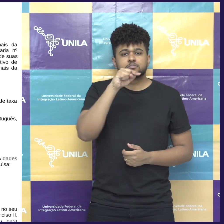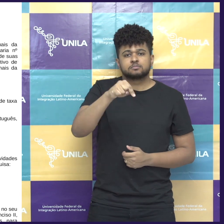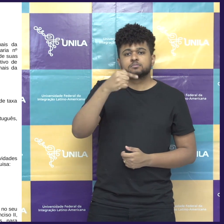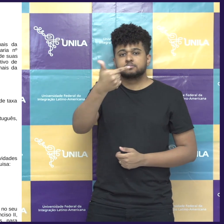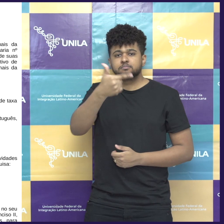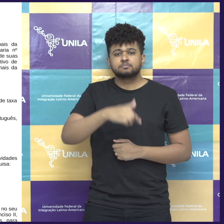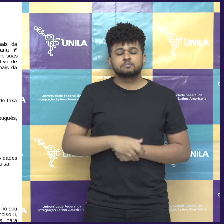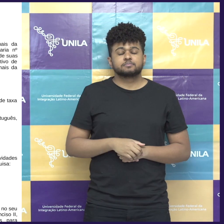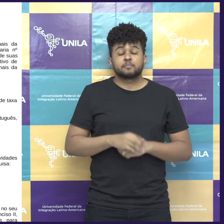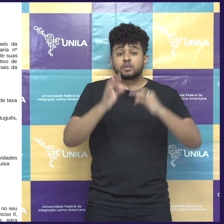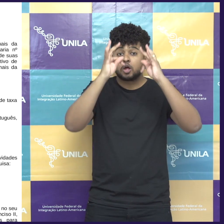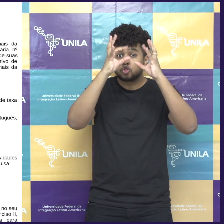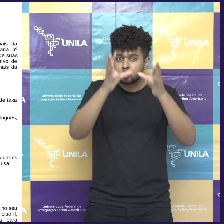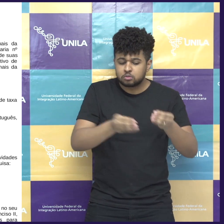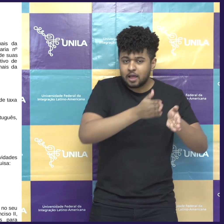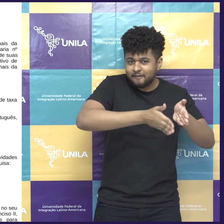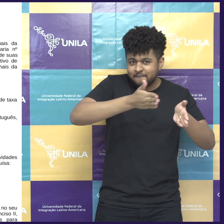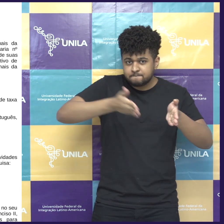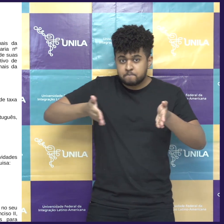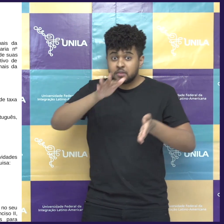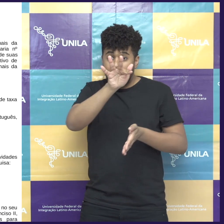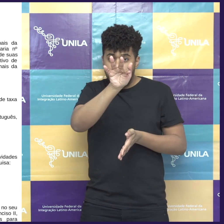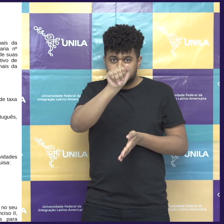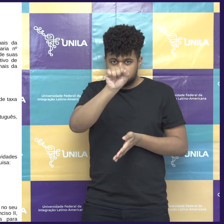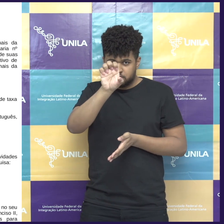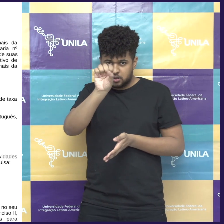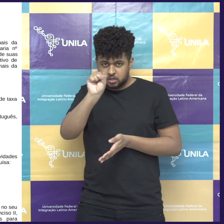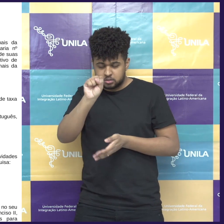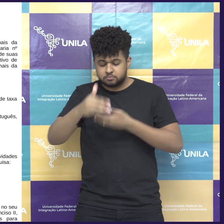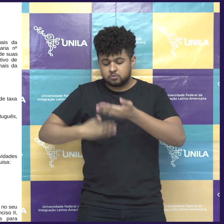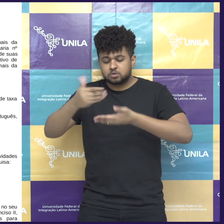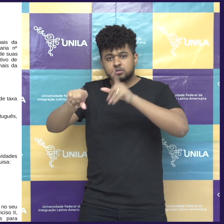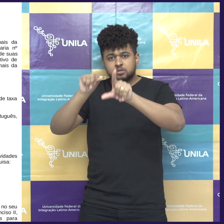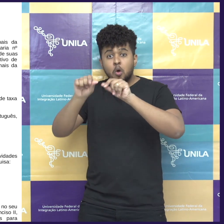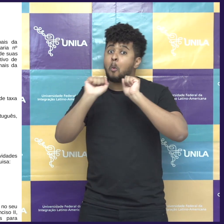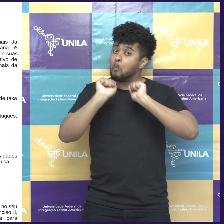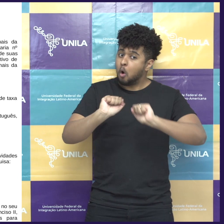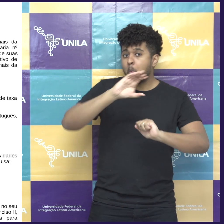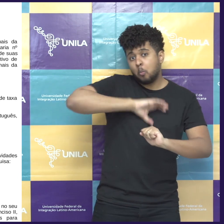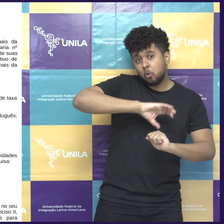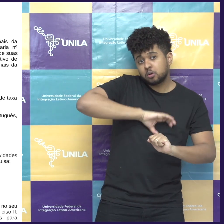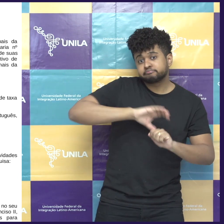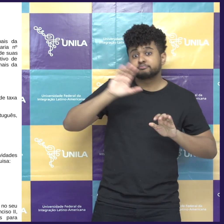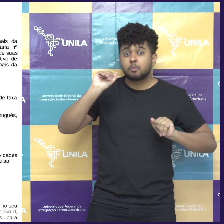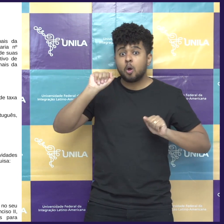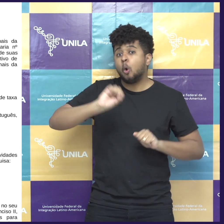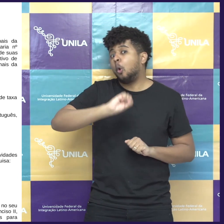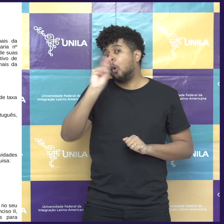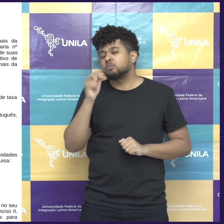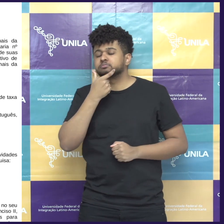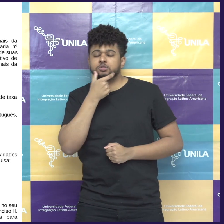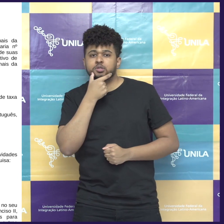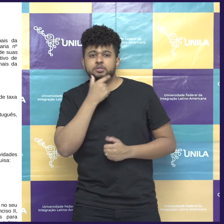1.2. Todas as fases do processo seletivo poderão ser realizadas em português, espanhol ou em inglês.